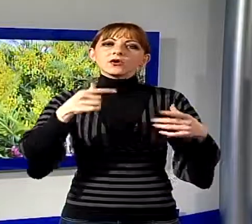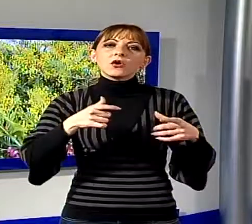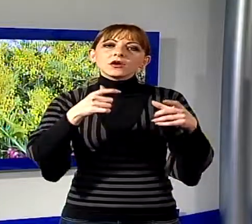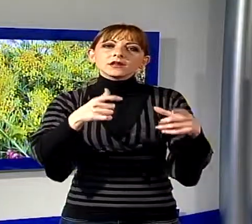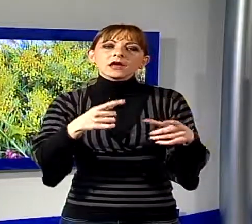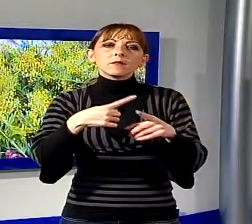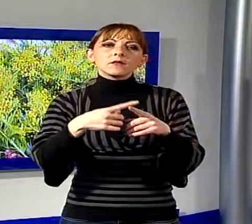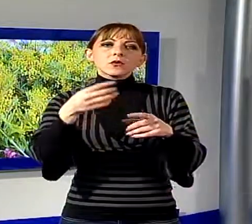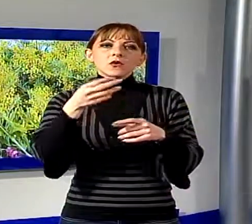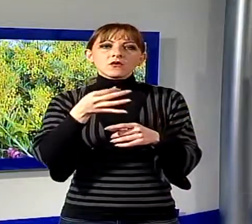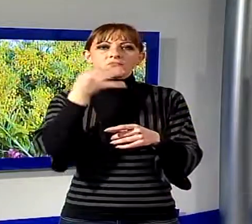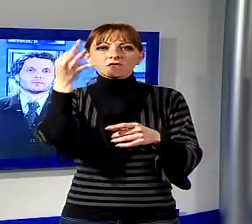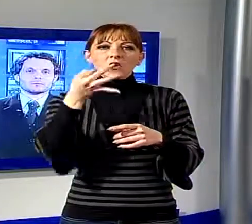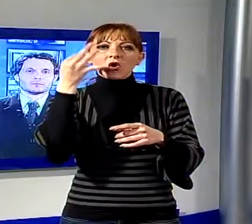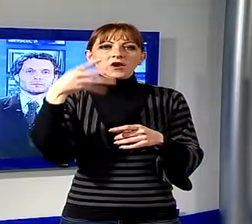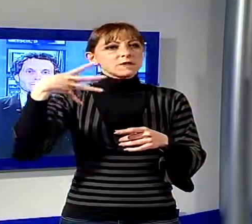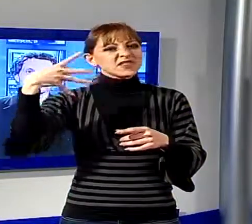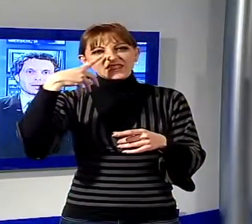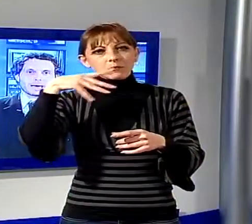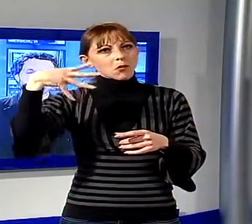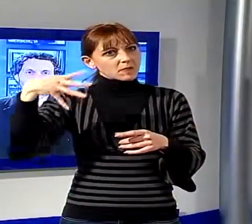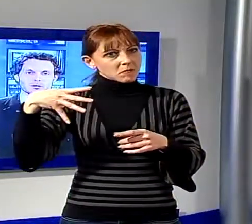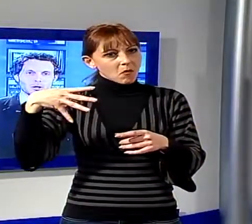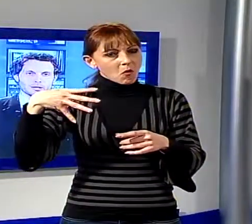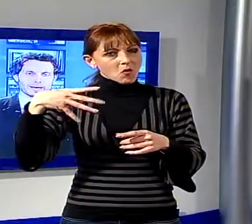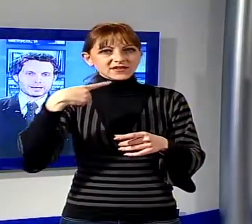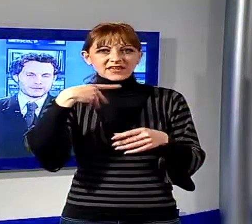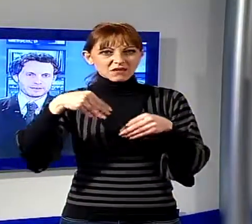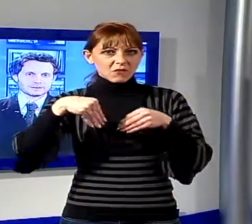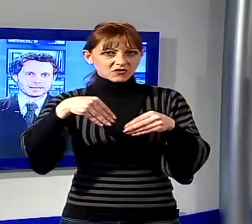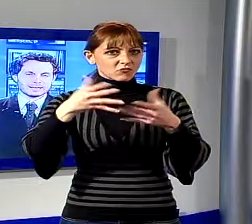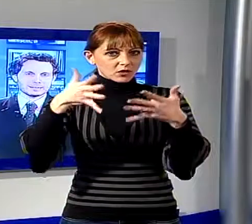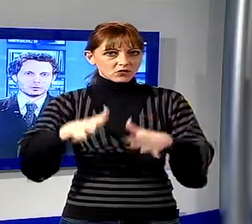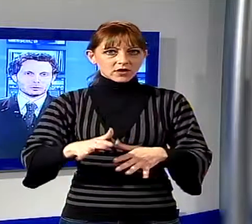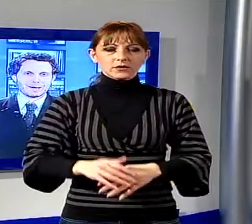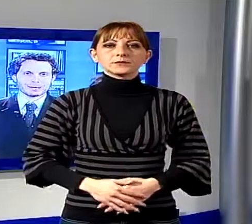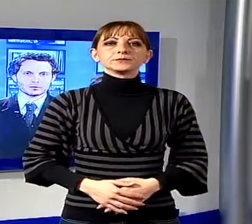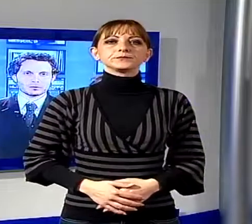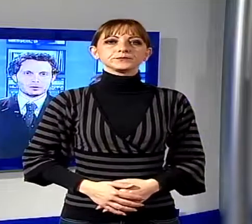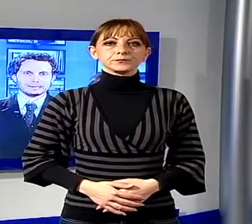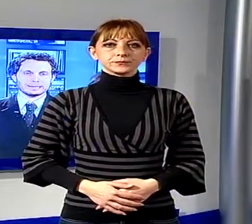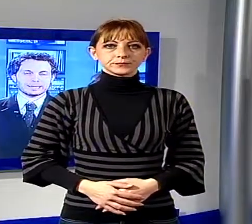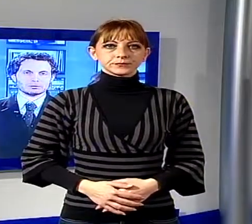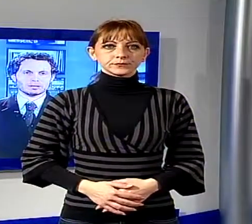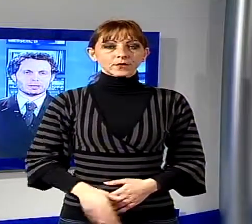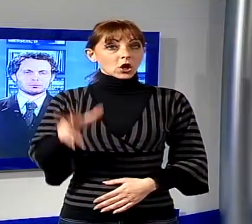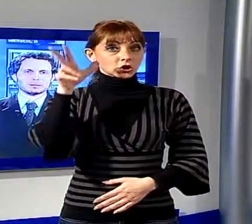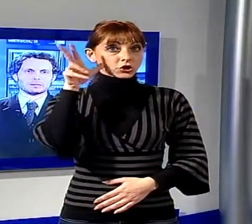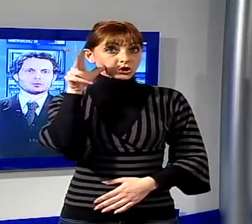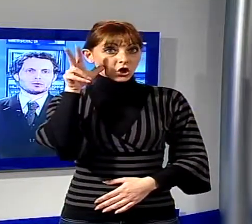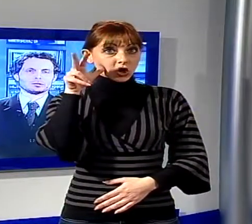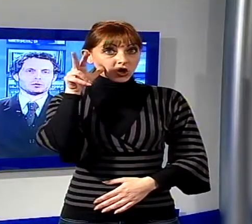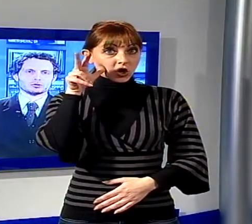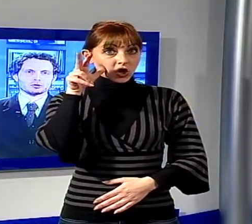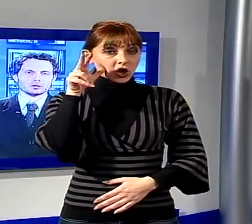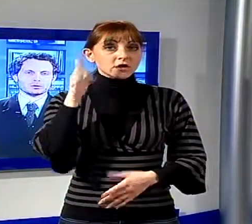hanno partecipato all'iniziativa. E alle donne alla festa dell'8 marzo è dedicato anche